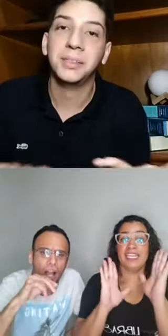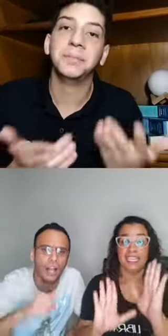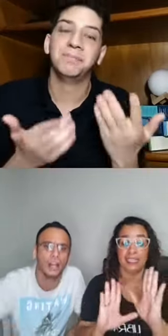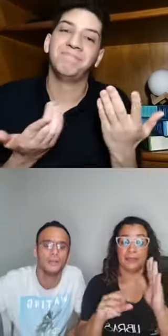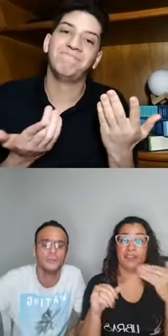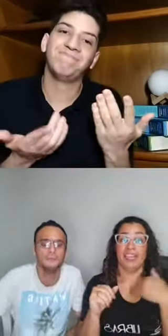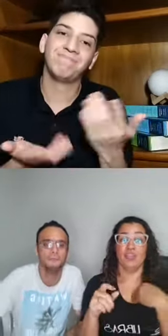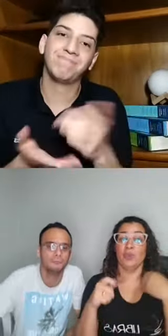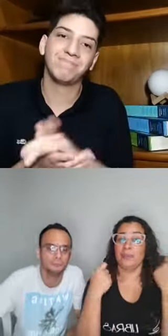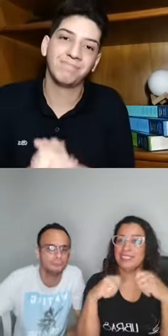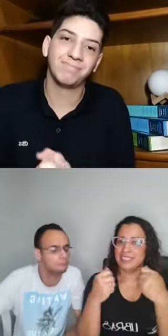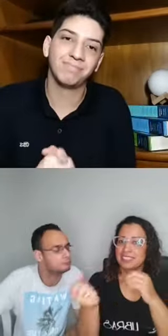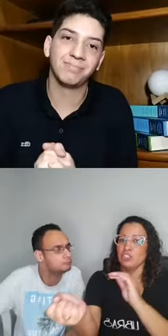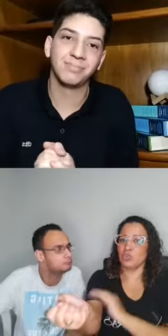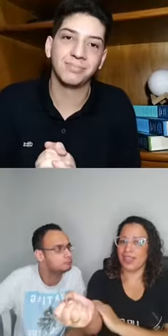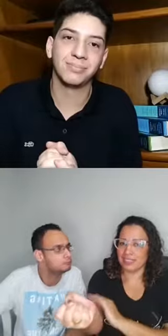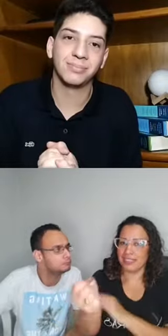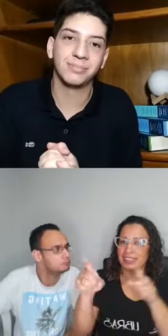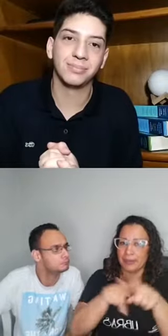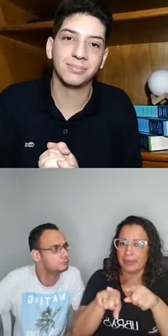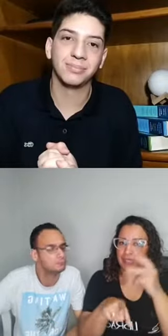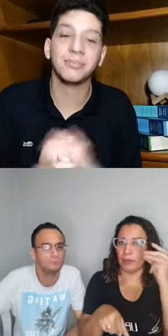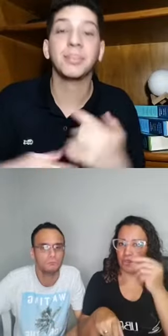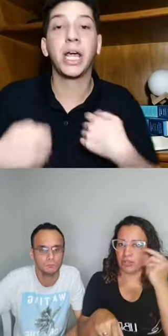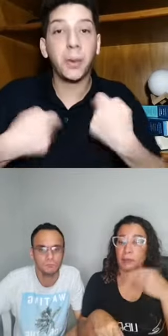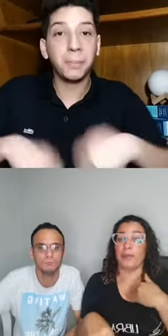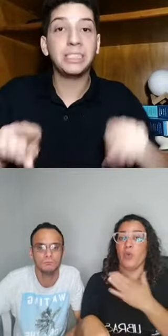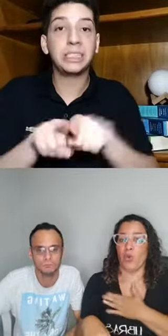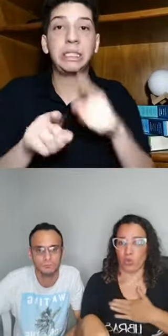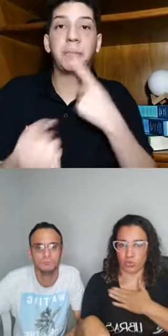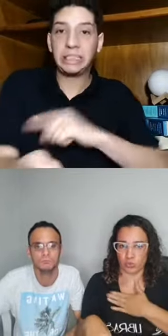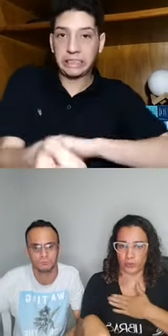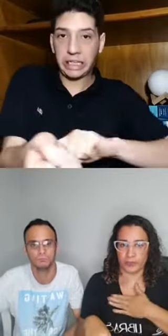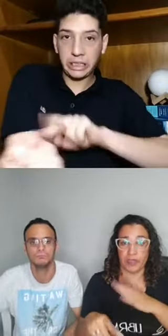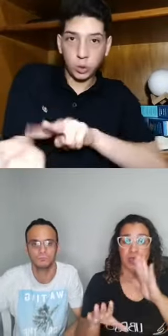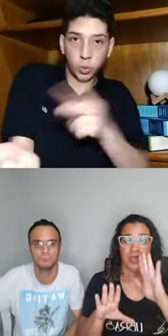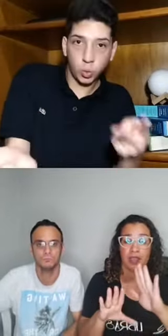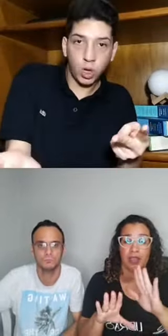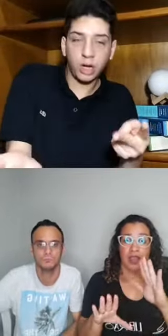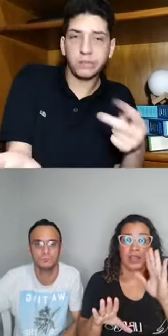Nossa, aqui. Eu tô precisando de doar sangue também, tem muito tempo e eu gosto.